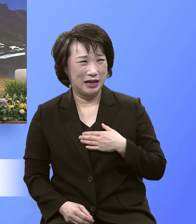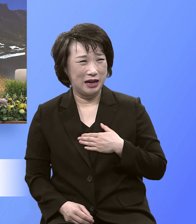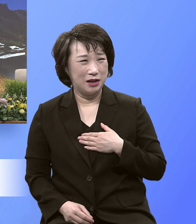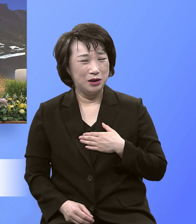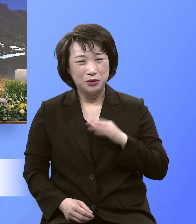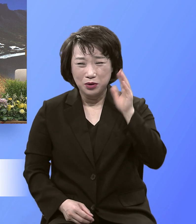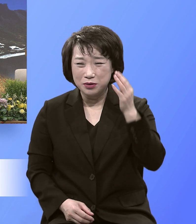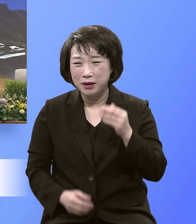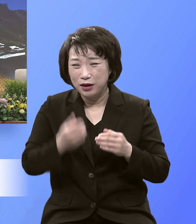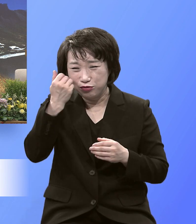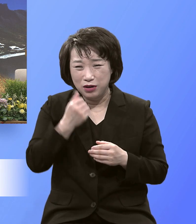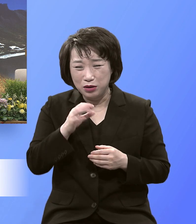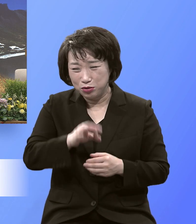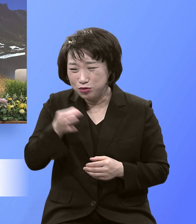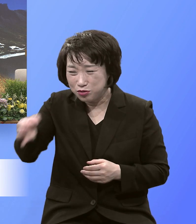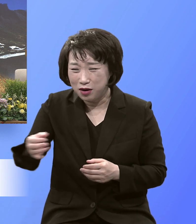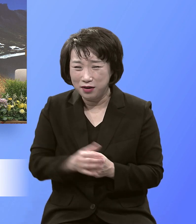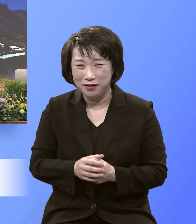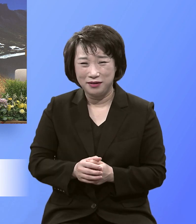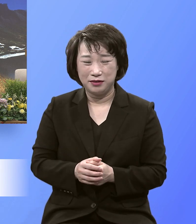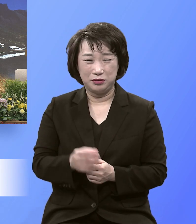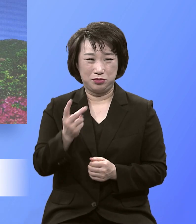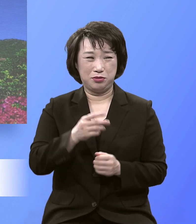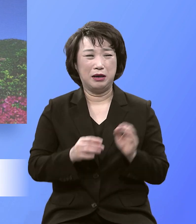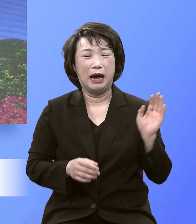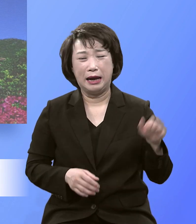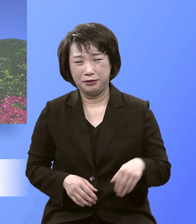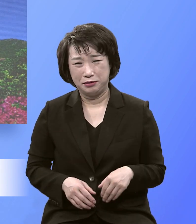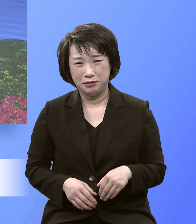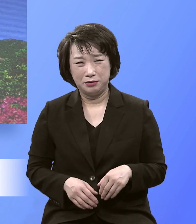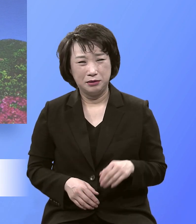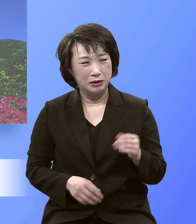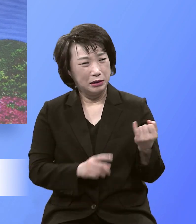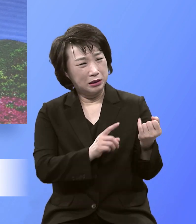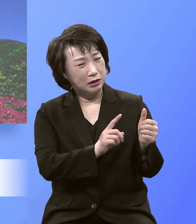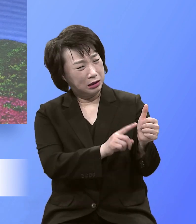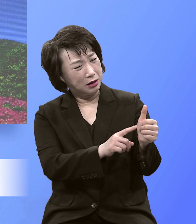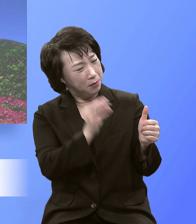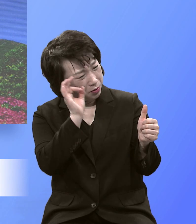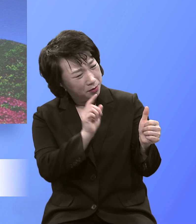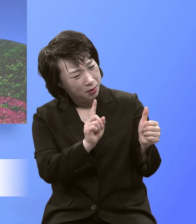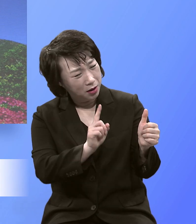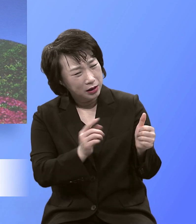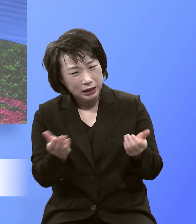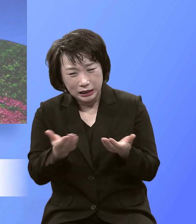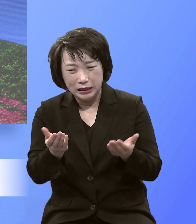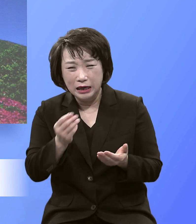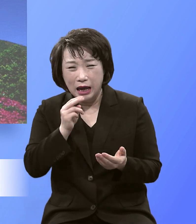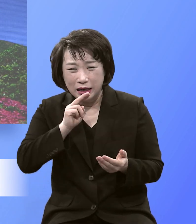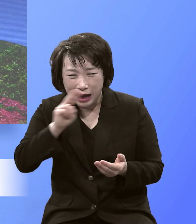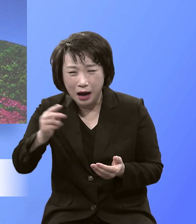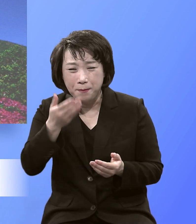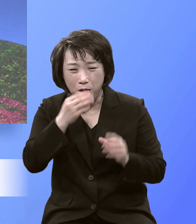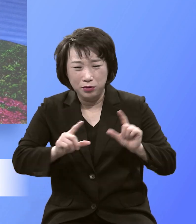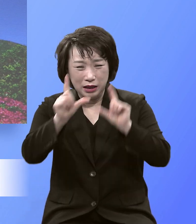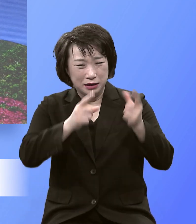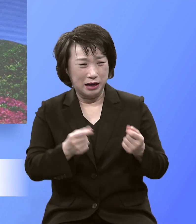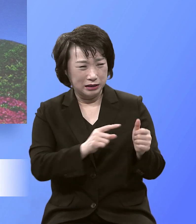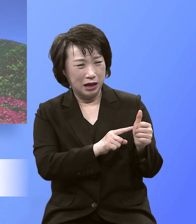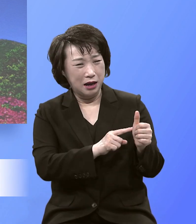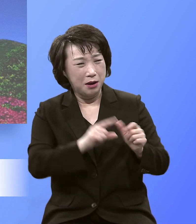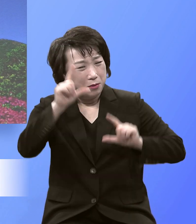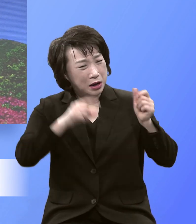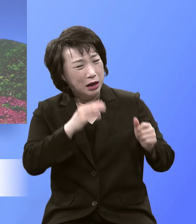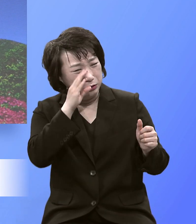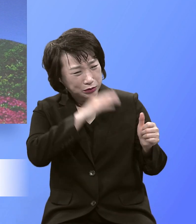누가 줘요. 그리고 또 대게도 보니까 뭐 이래야 먹고 살게 생겼는데